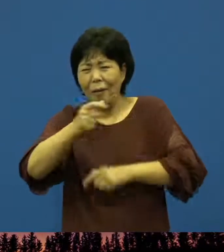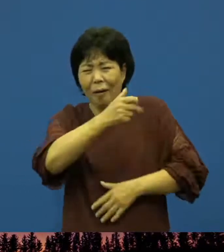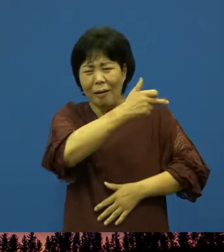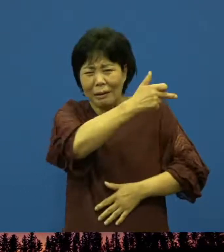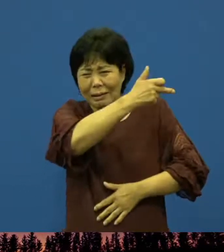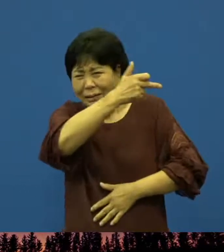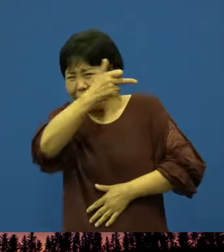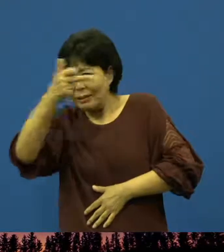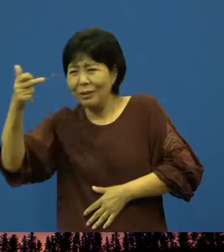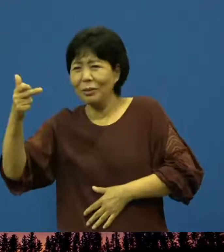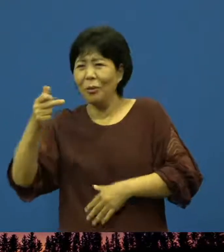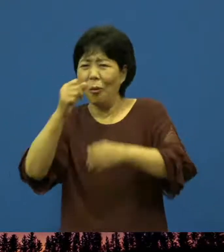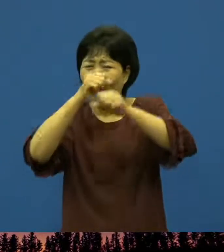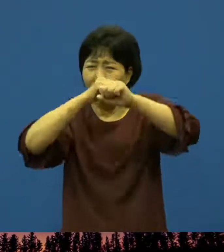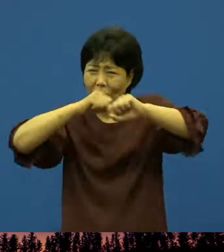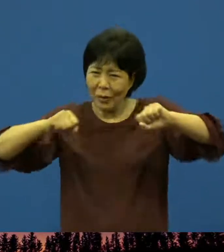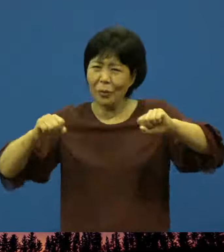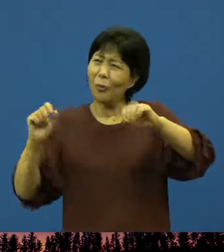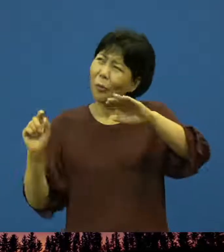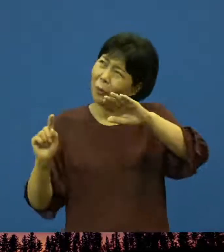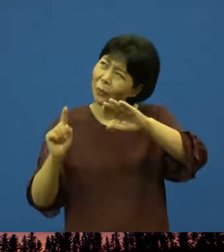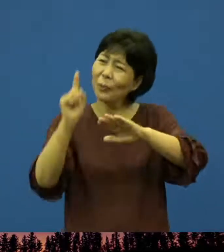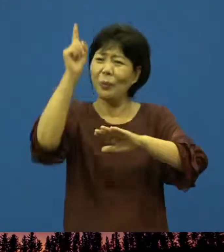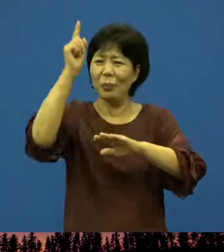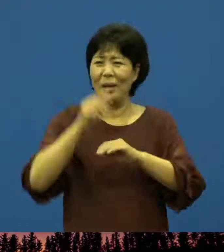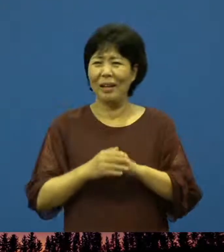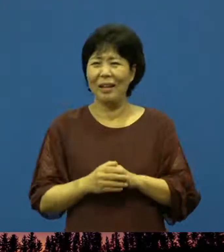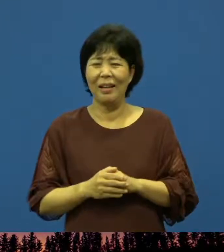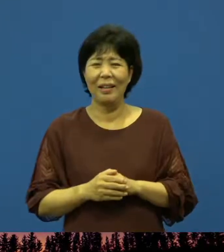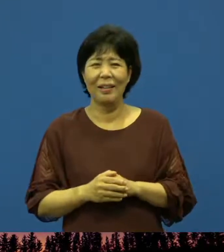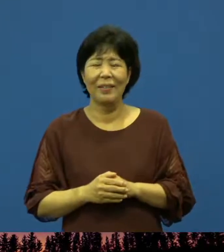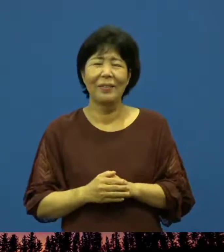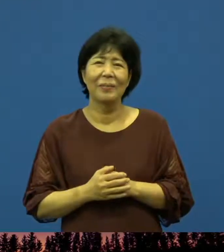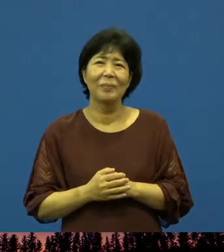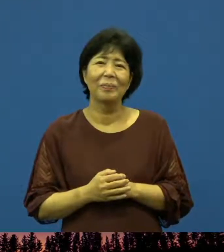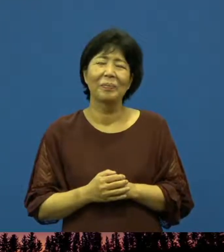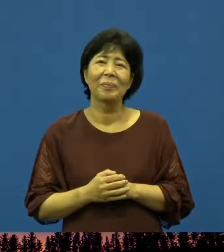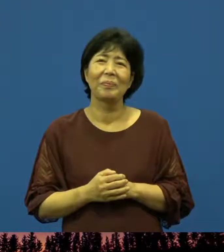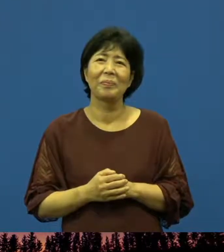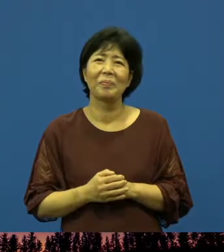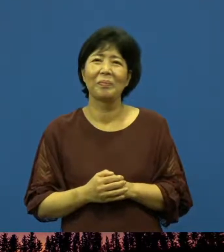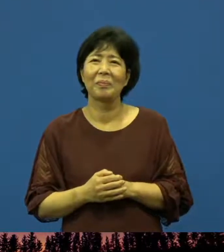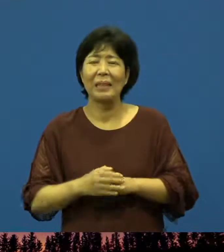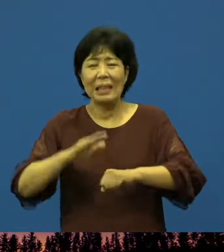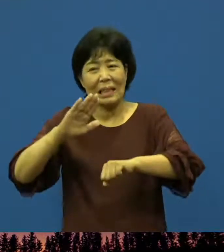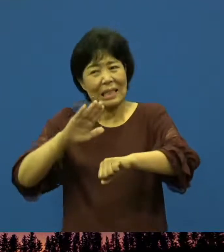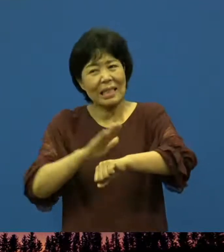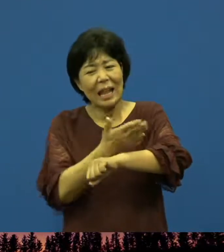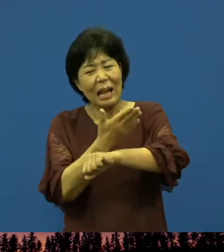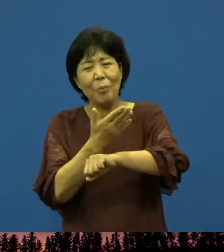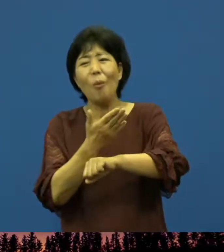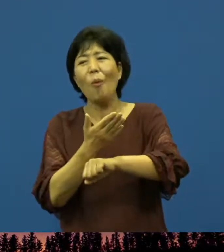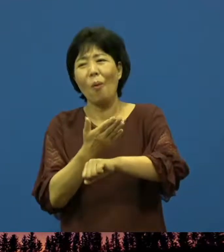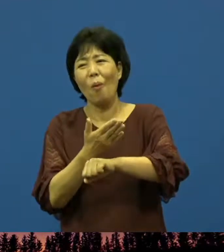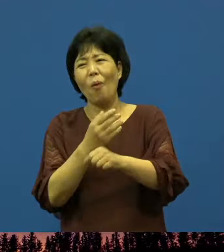본인이 말하는 가운데 어느 부분을 강조하다 보면 다른 사람에게 넘어가는 과정인데 왜곡이 일어나고 오해가 일어나는 거예요.